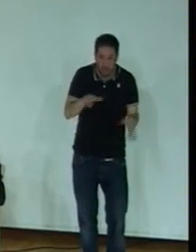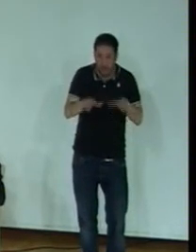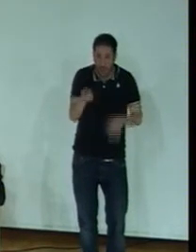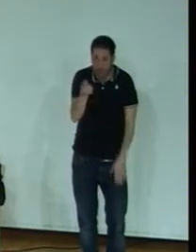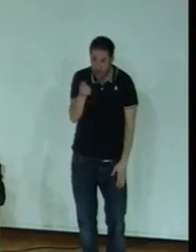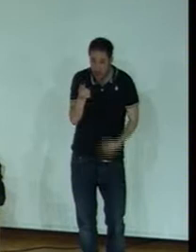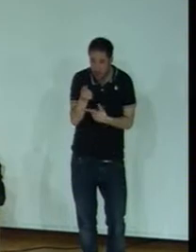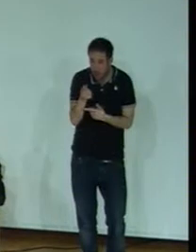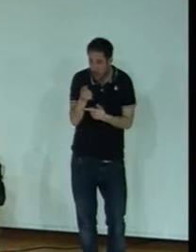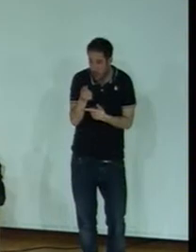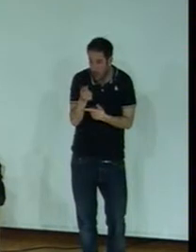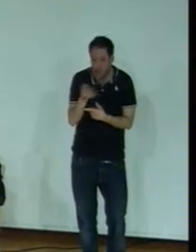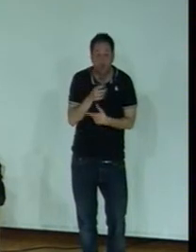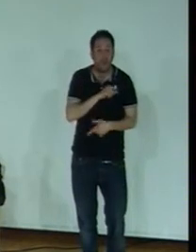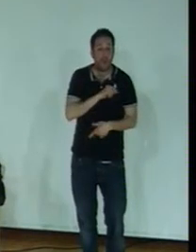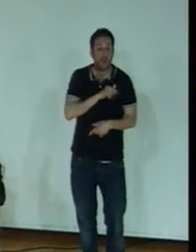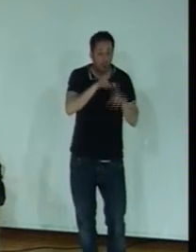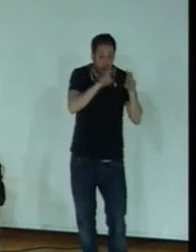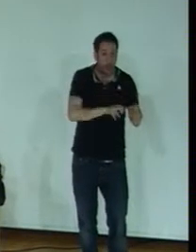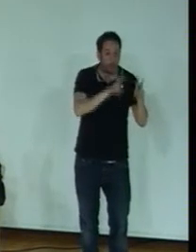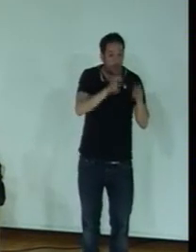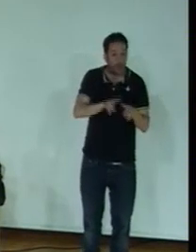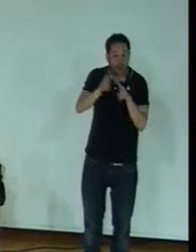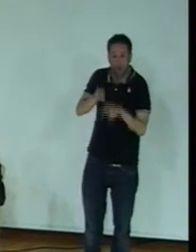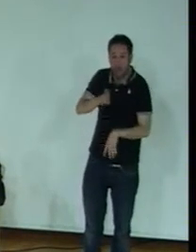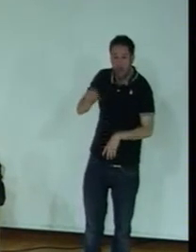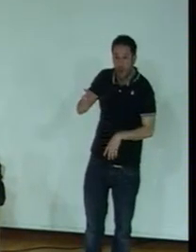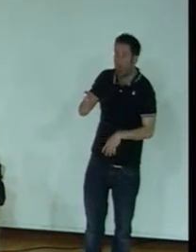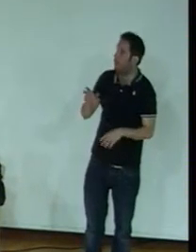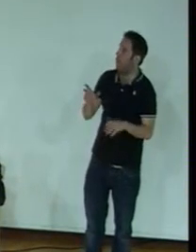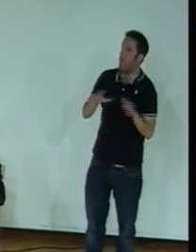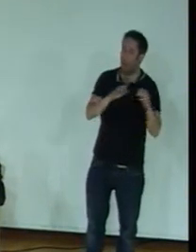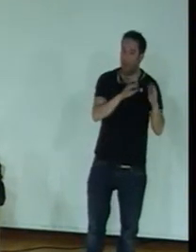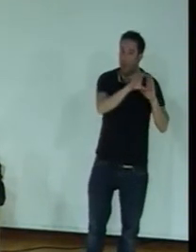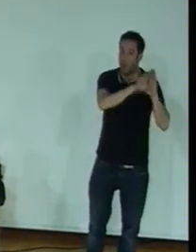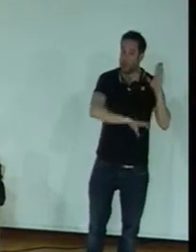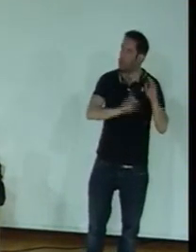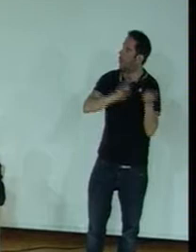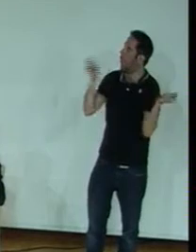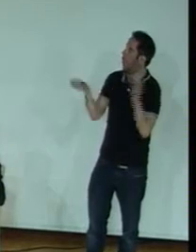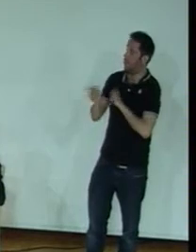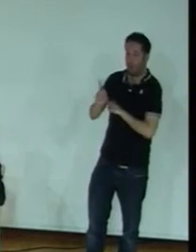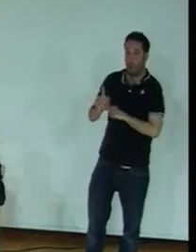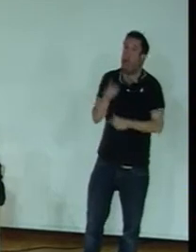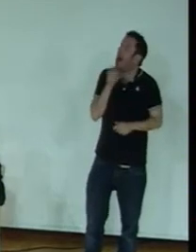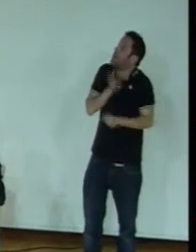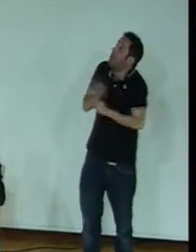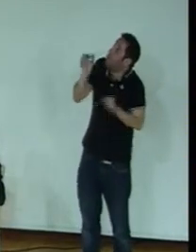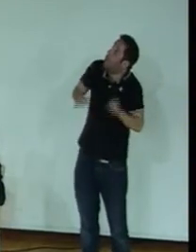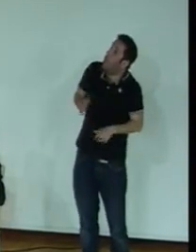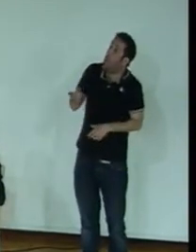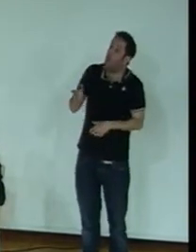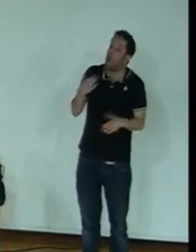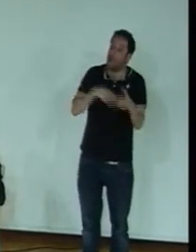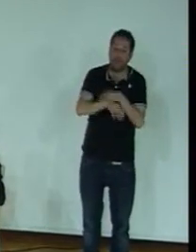financiers. Quand vous parlez à des policiers qui font des enquêtes, c'est rare qu'ils demandent une réforme de la Constitution. En général, ils disent « Ah ben ça serait bien si on pouvait avoir